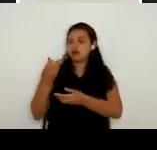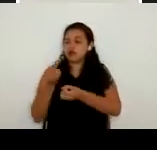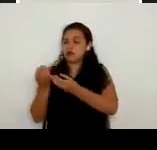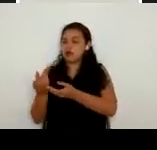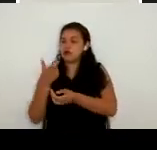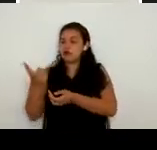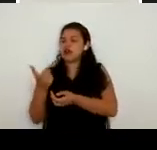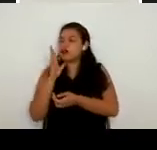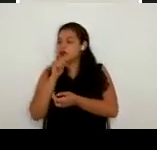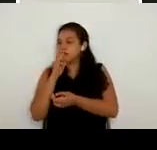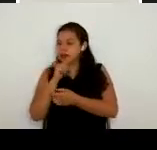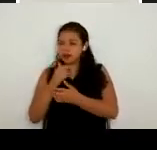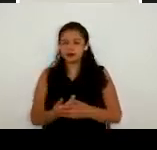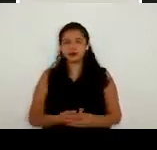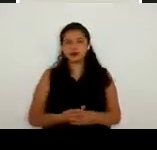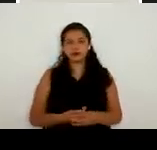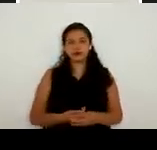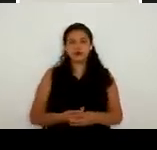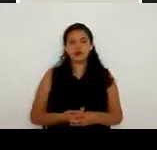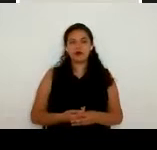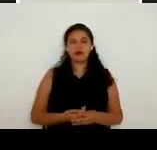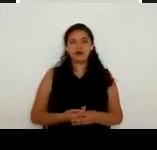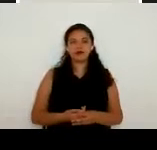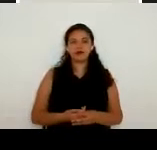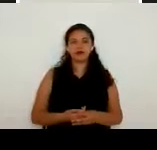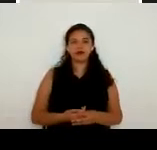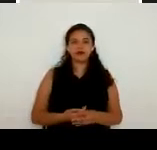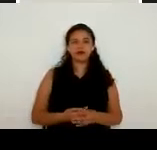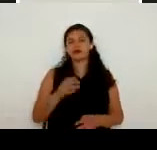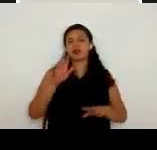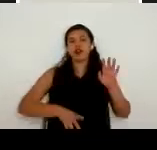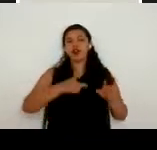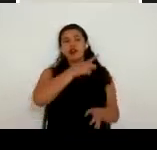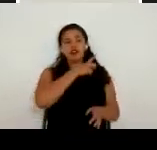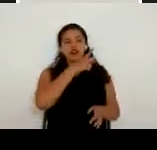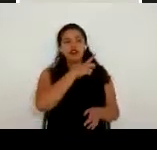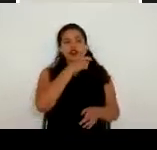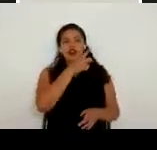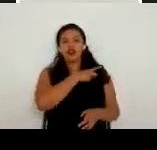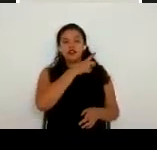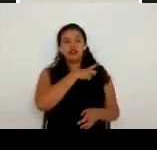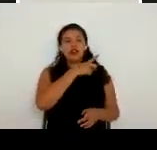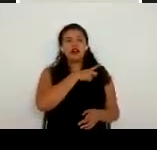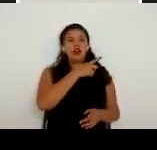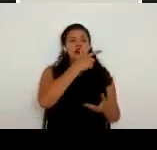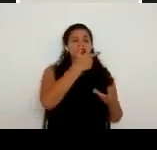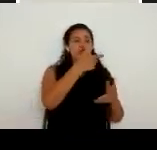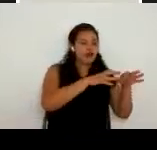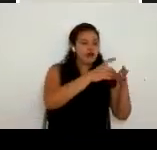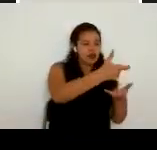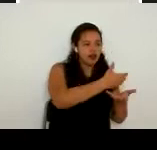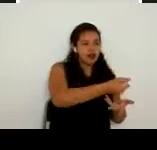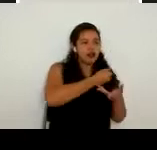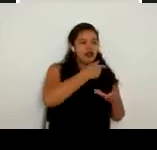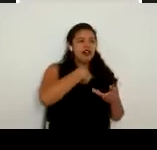lo que ocurre es que bueno pues tiene que mantenerse ellos mismos y no les alcanza para cortar a la familia pero en otros casos a